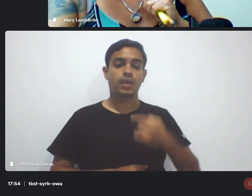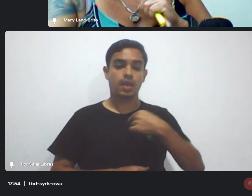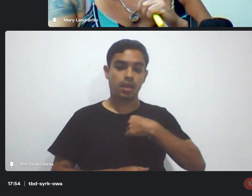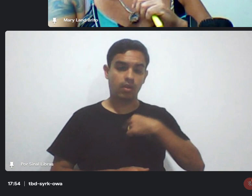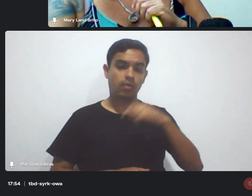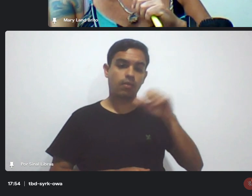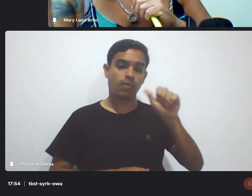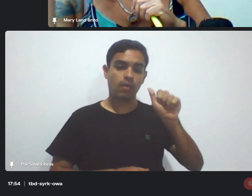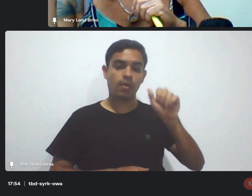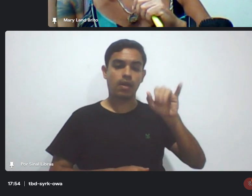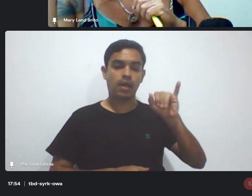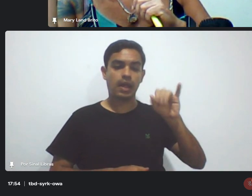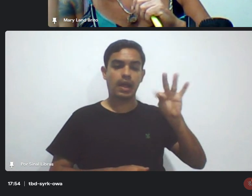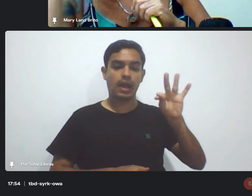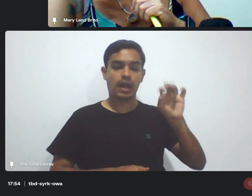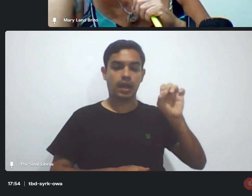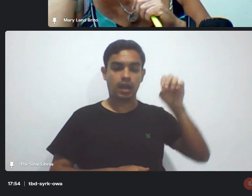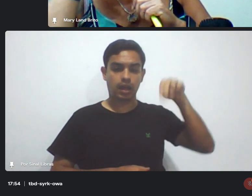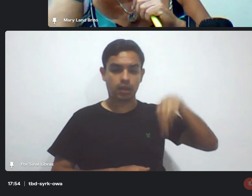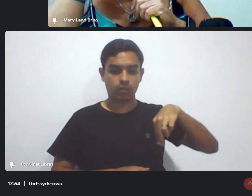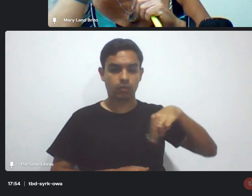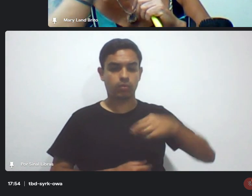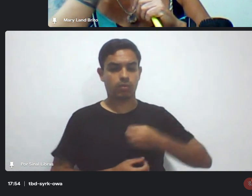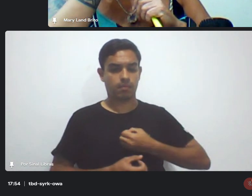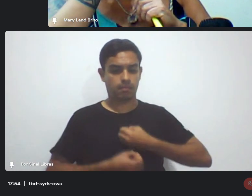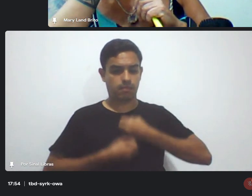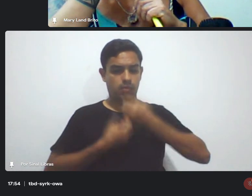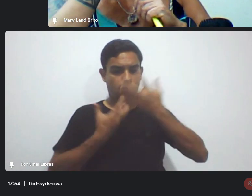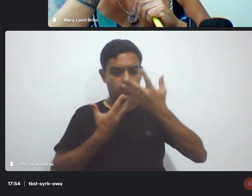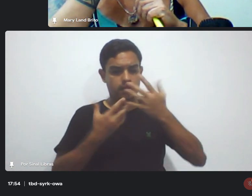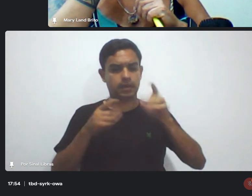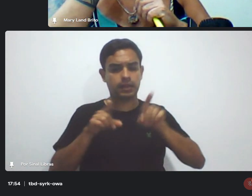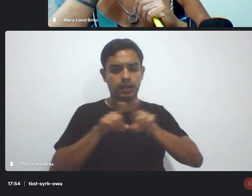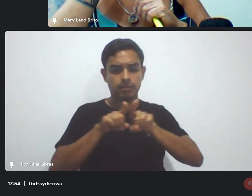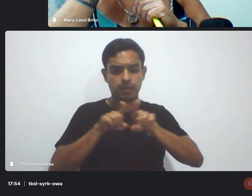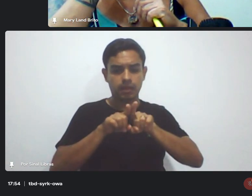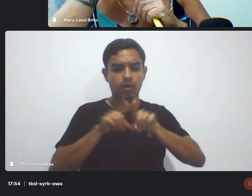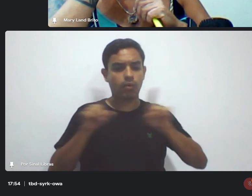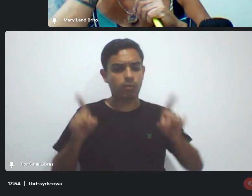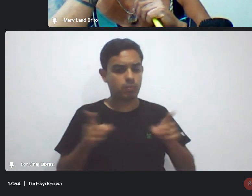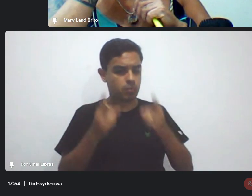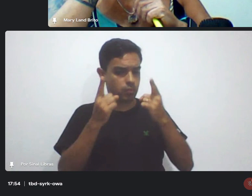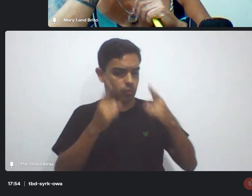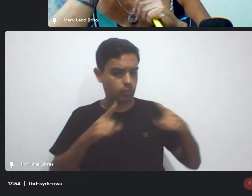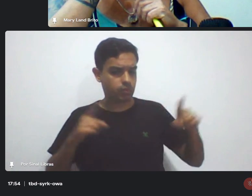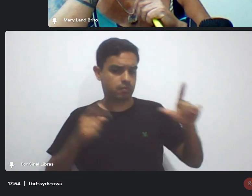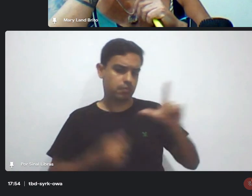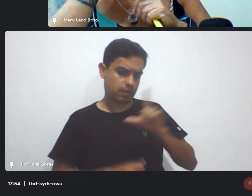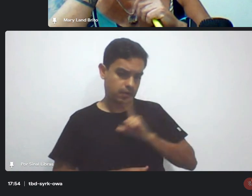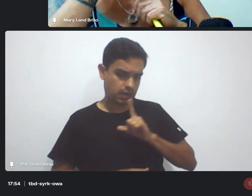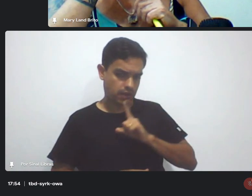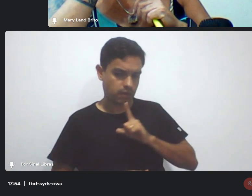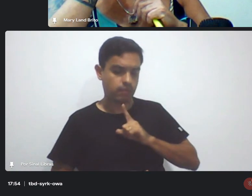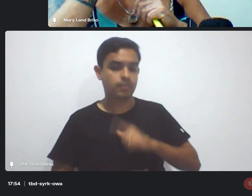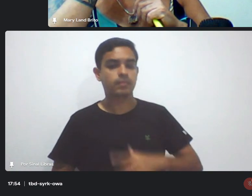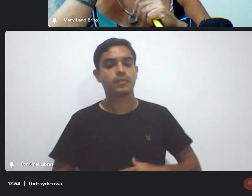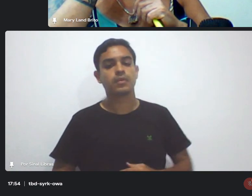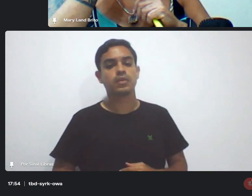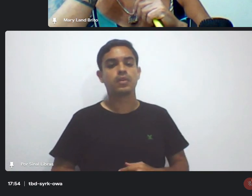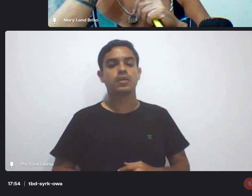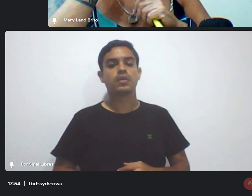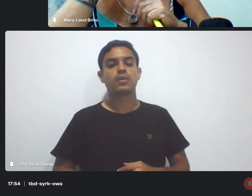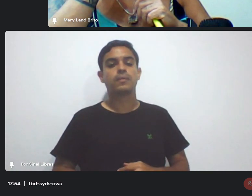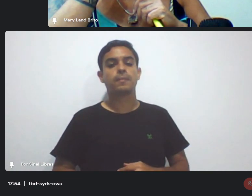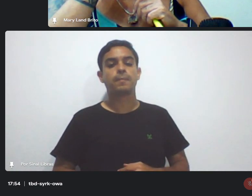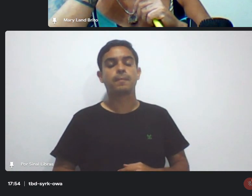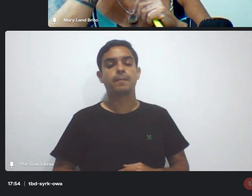Como eu falei, poeta, artista plástico e músico da noite, também tem uma banda, né? E, enfim,